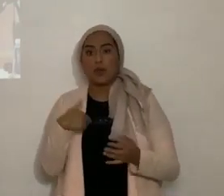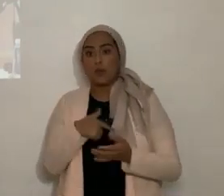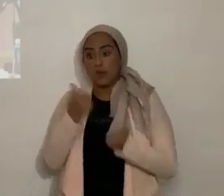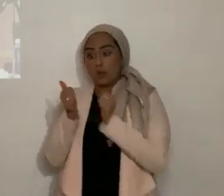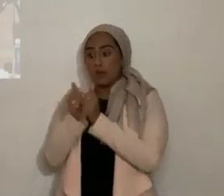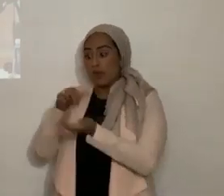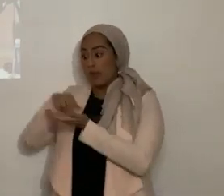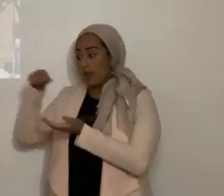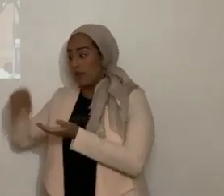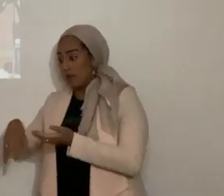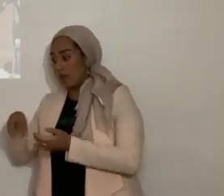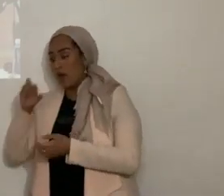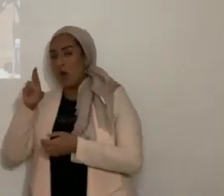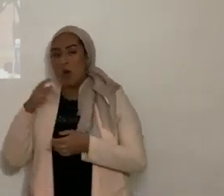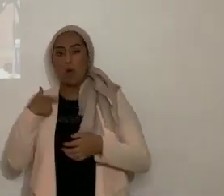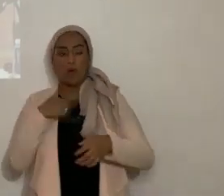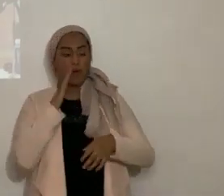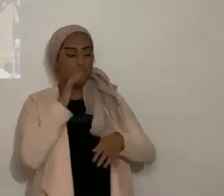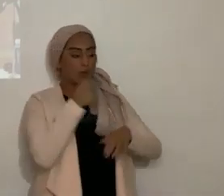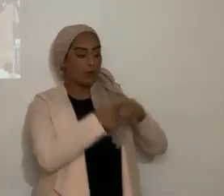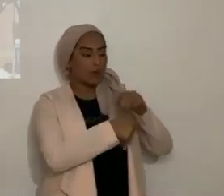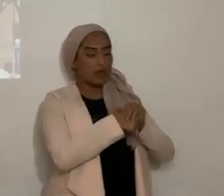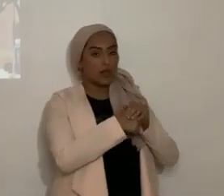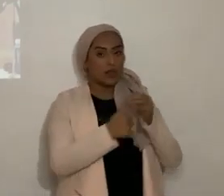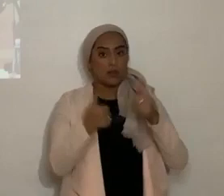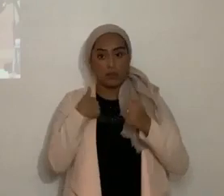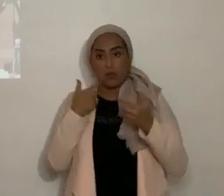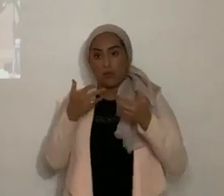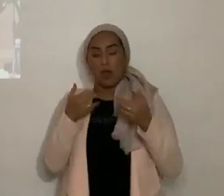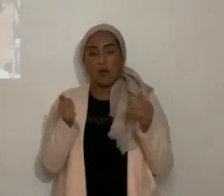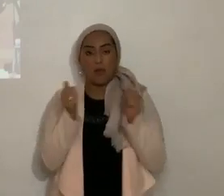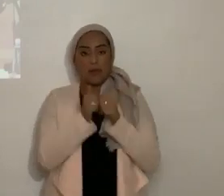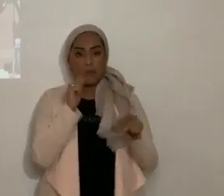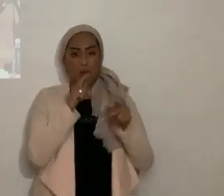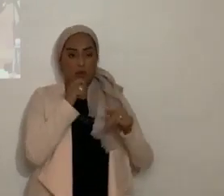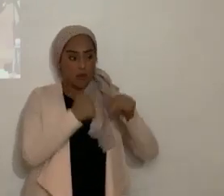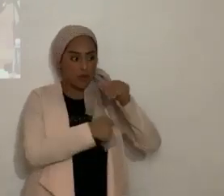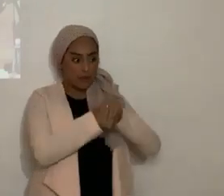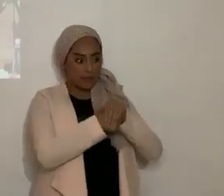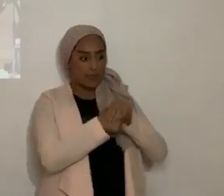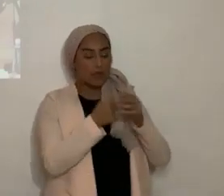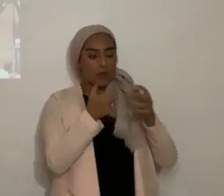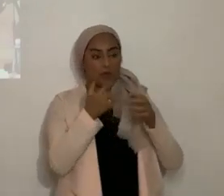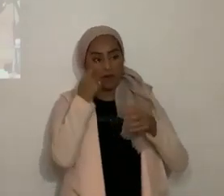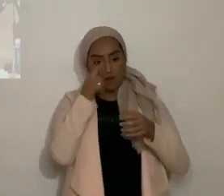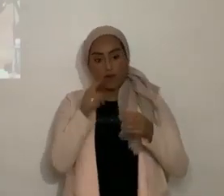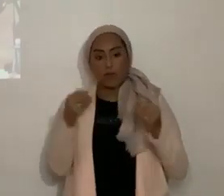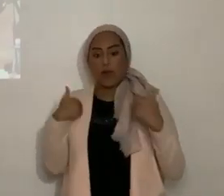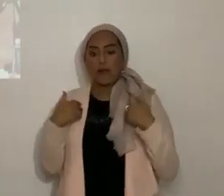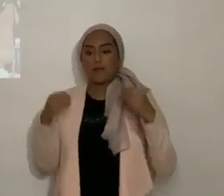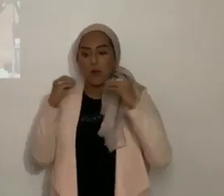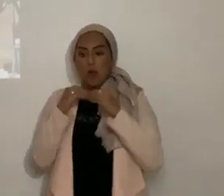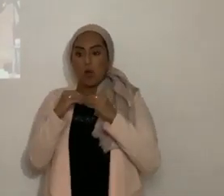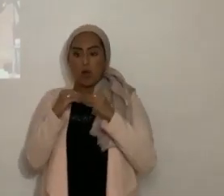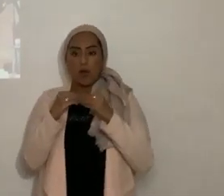los quitados o del lado de los guardados? Queremos estar del lado de los guardados, del lado de los cuidados, para llevar más